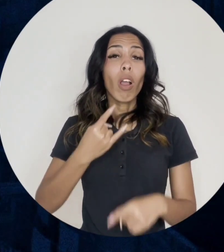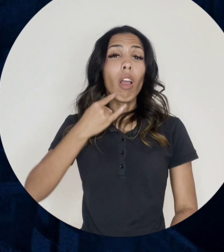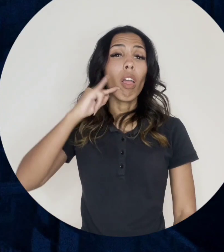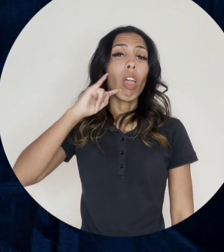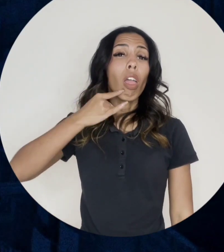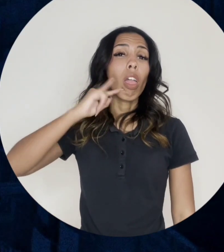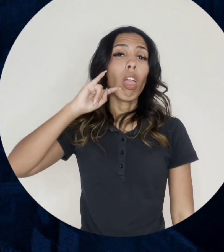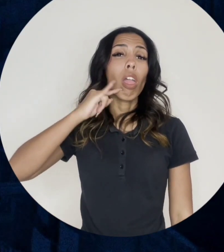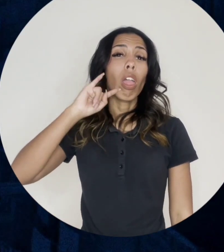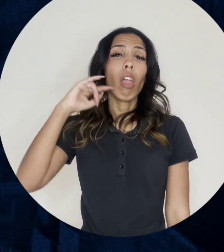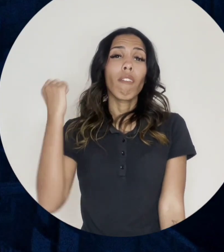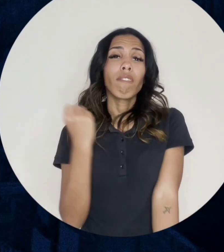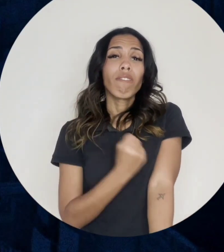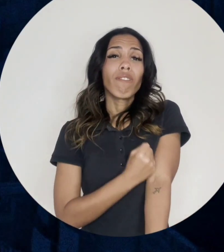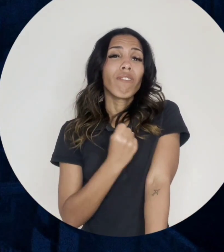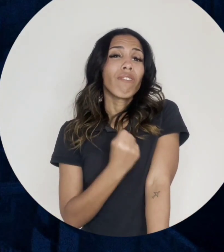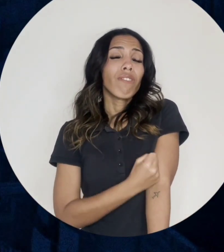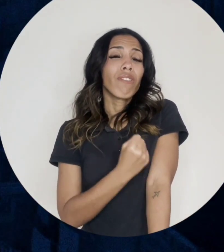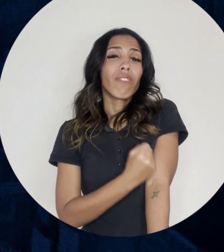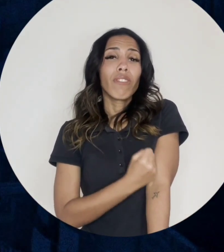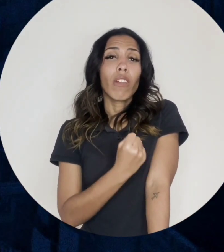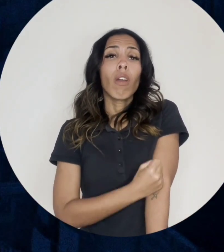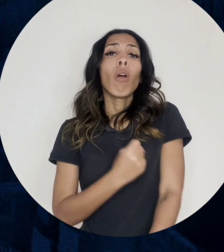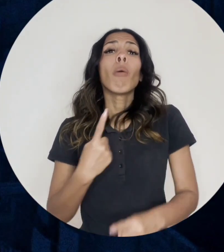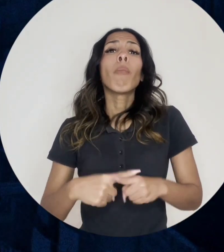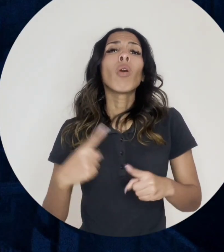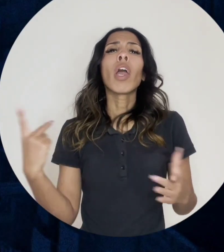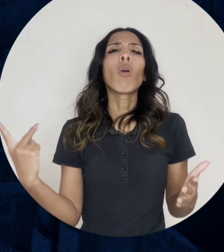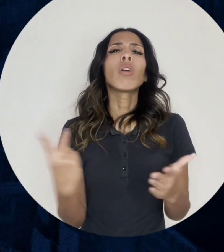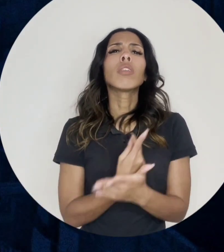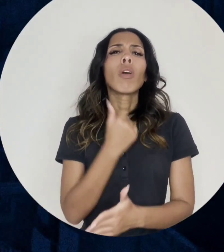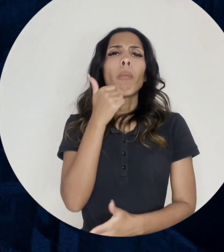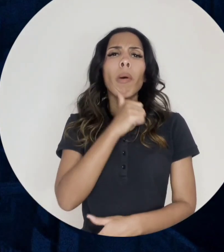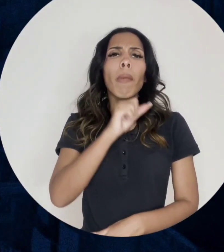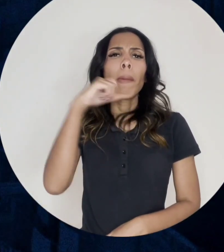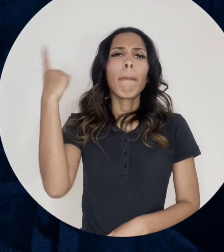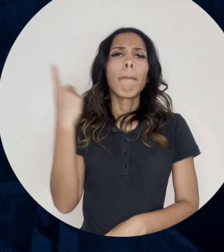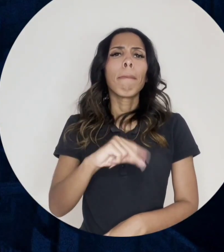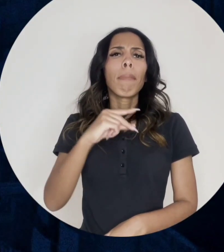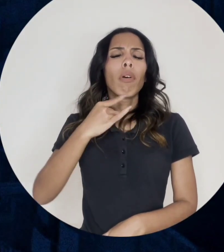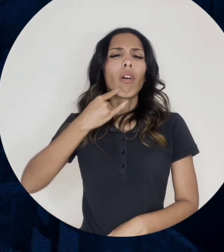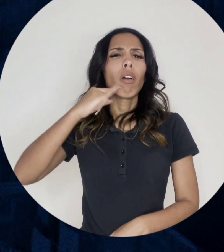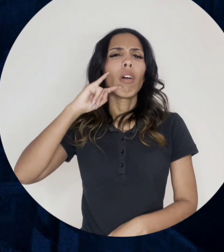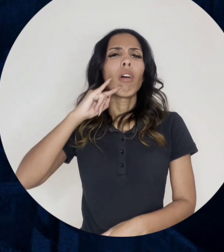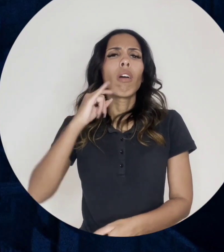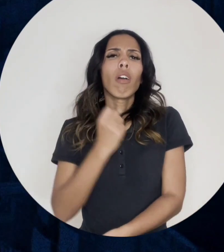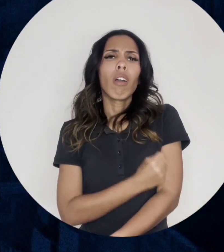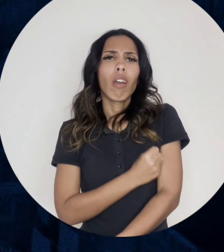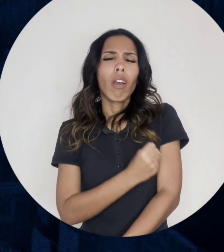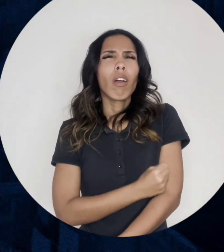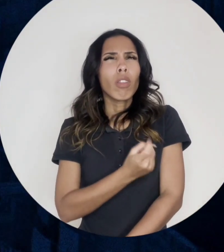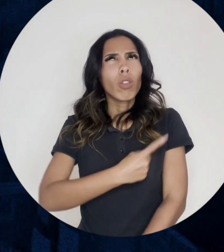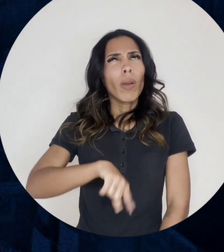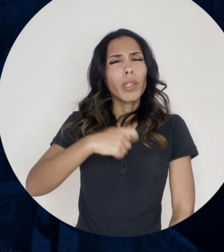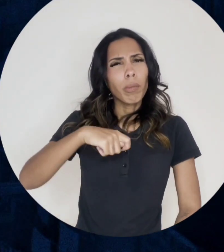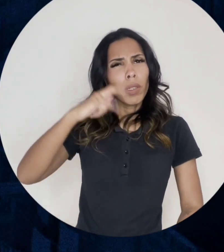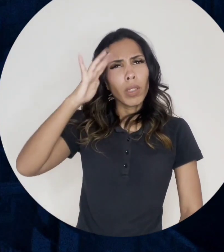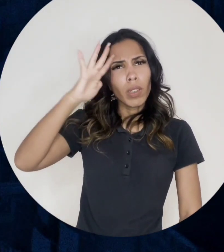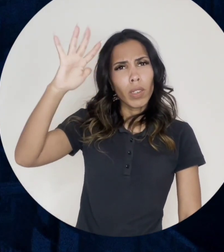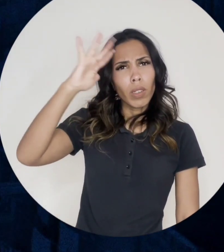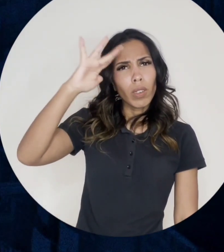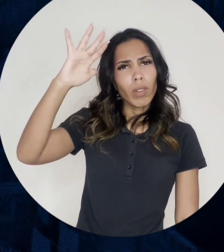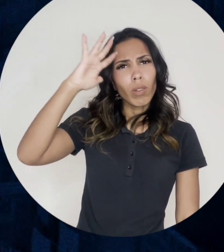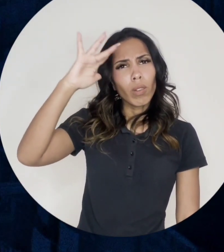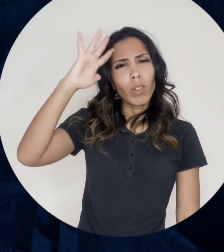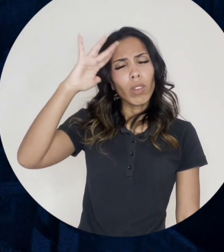tornou alcoólatra. Por que se tornou alcoólatra, né? Eu acho que é uma coisa a gente pensar, né? Briguei,